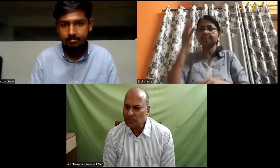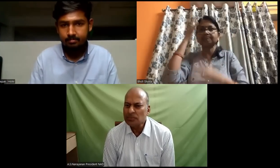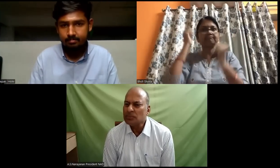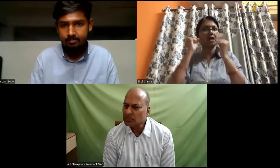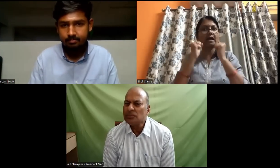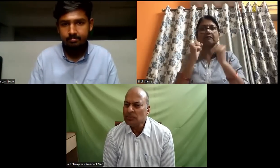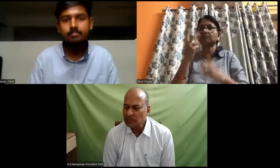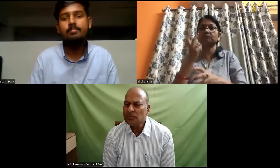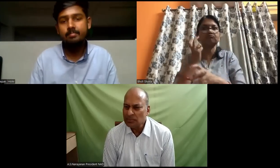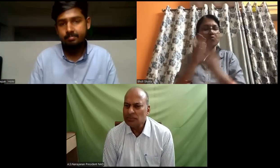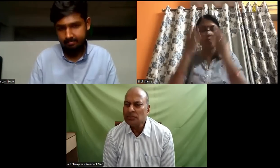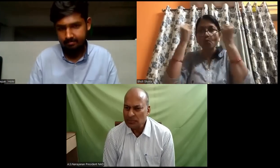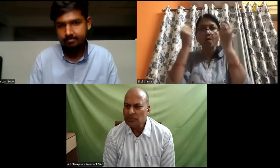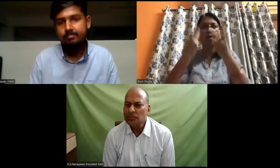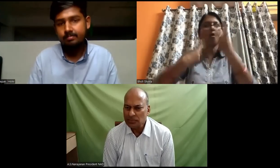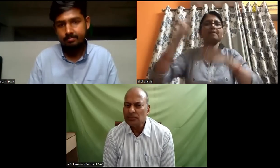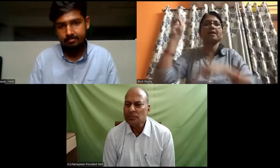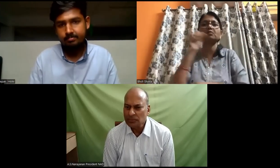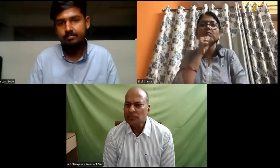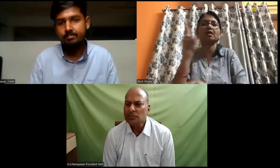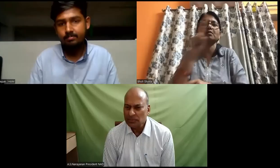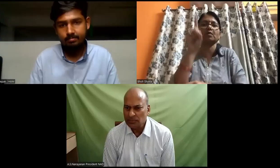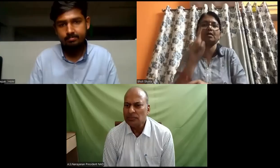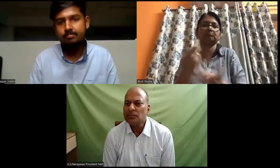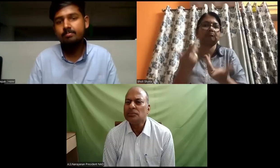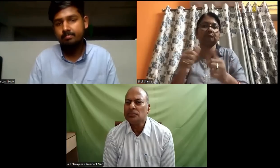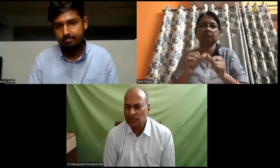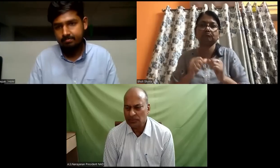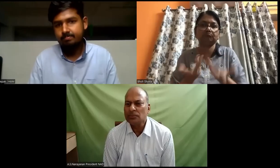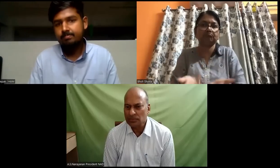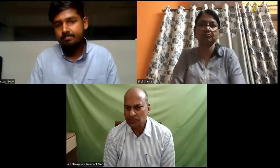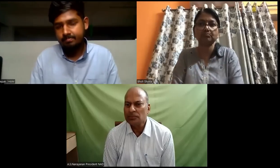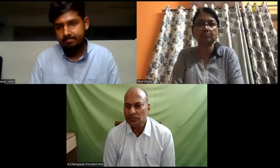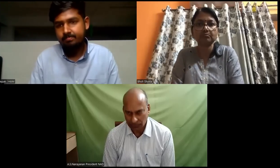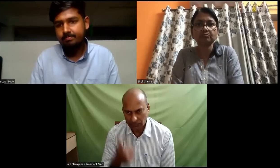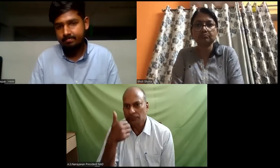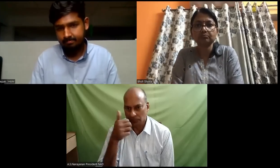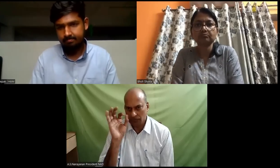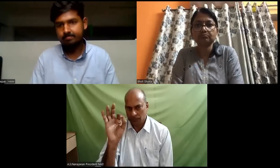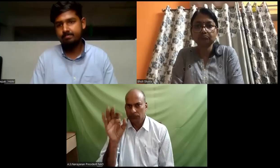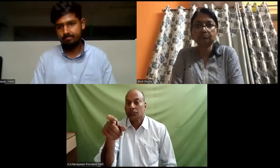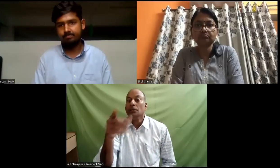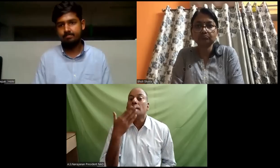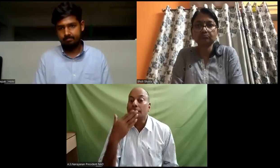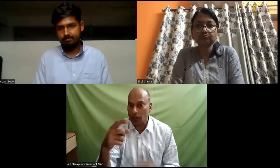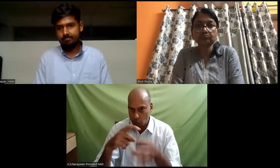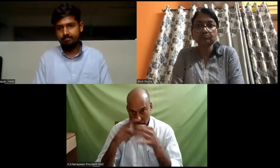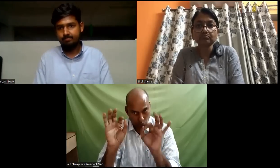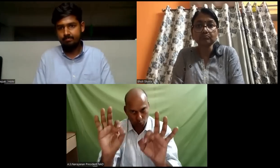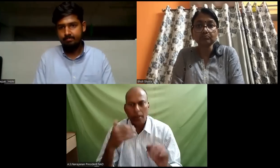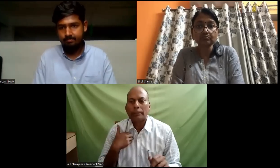यार बेचारी डिस्टर्ब हो रही होगी बेचारे यार उसी ये जूते भी खराब करती है यार इसमें